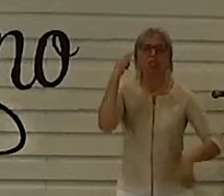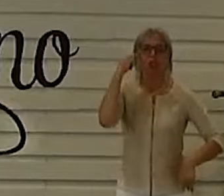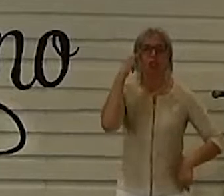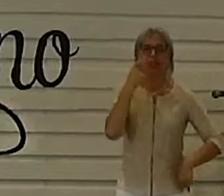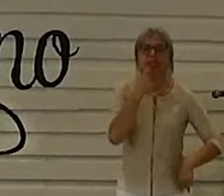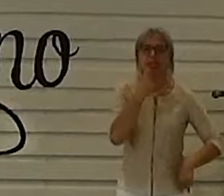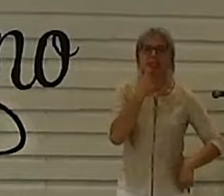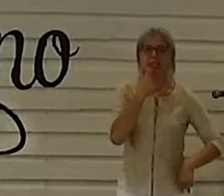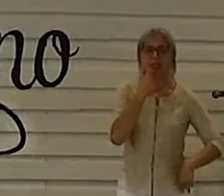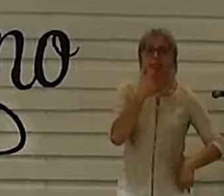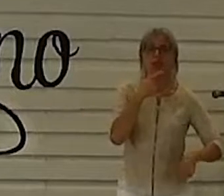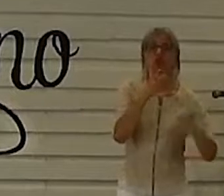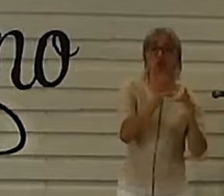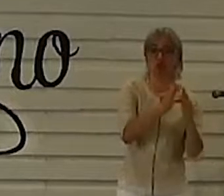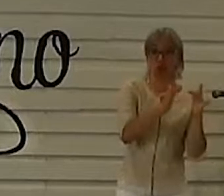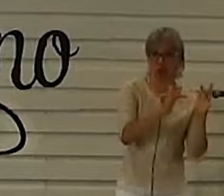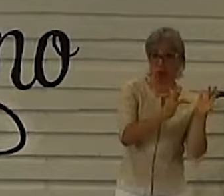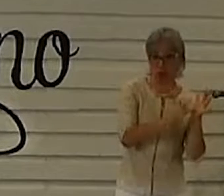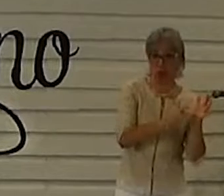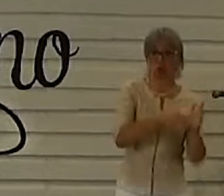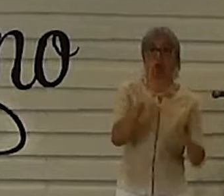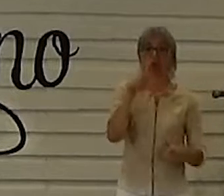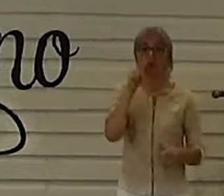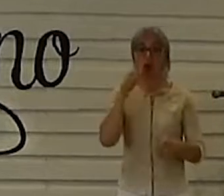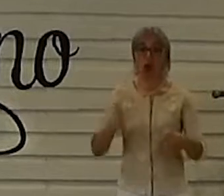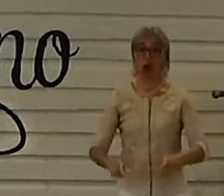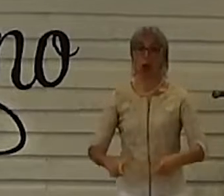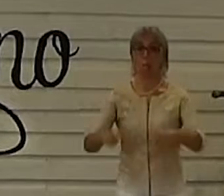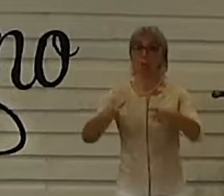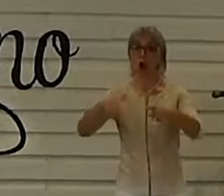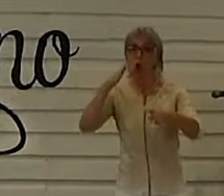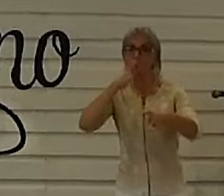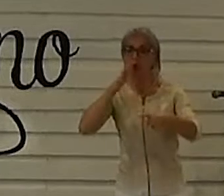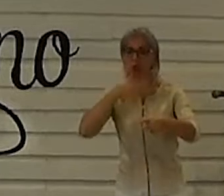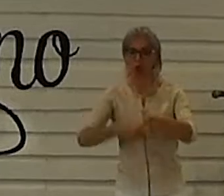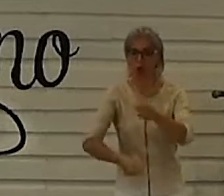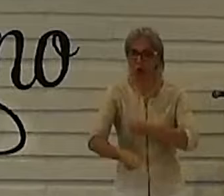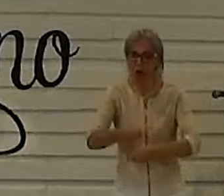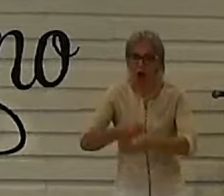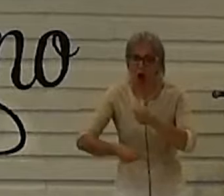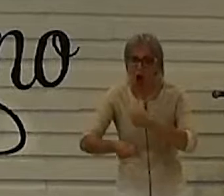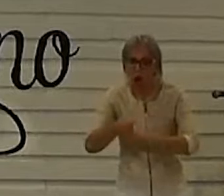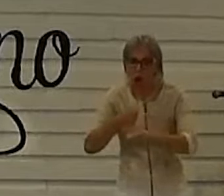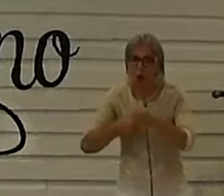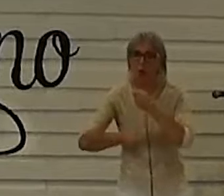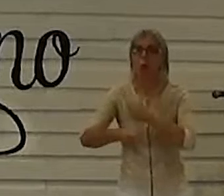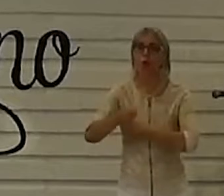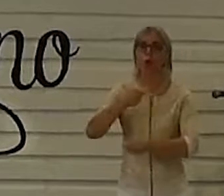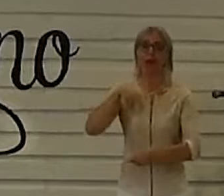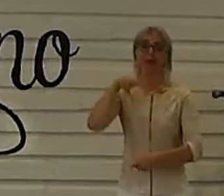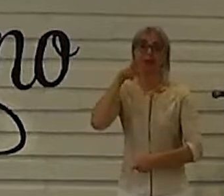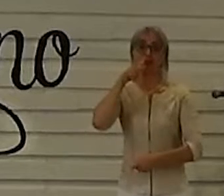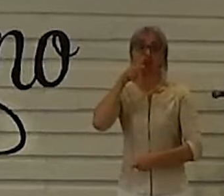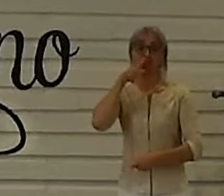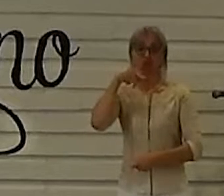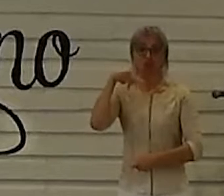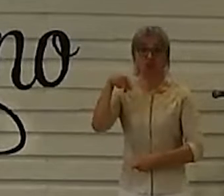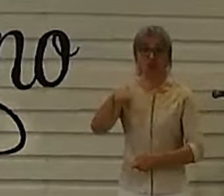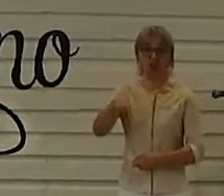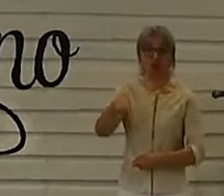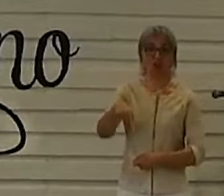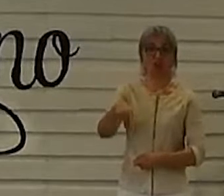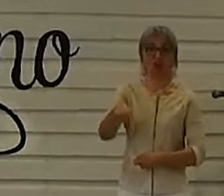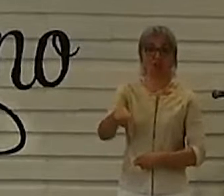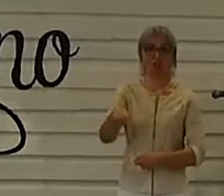La samaritana al pozzo. Gesù era lì che l'aspettava. Abbiamo sentito qualche domenica fa